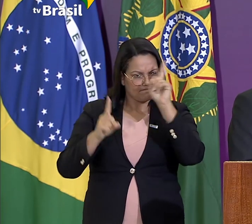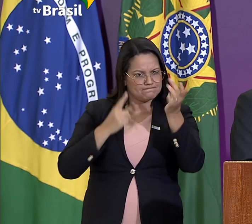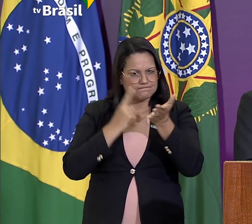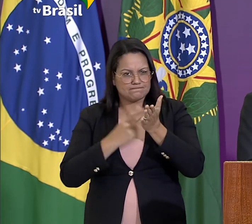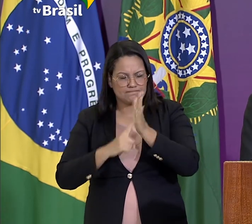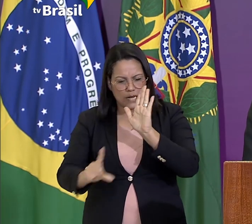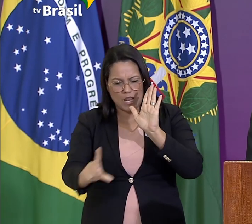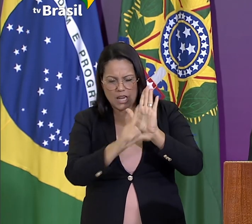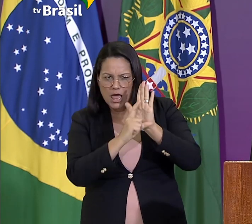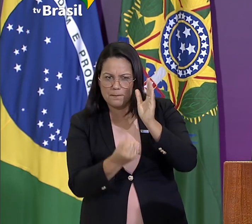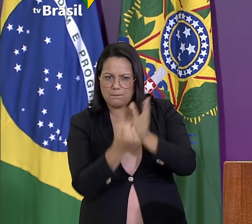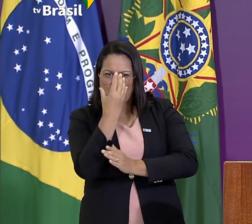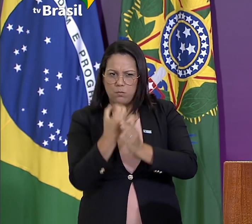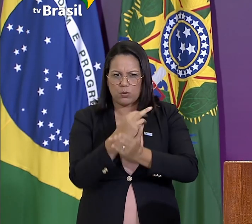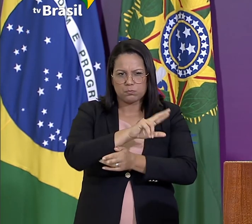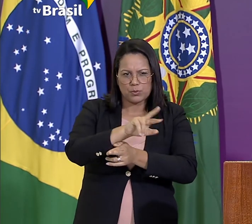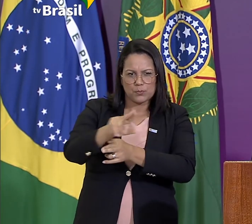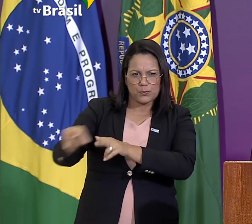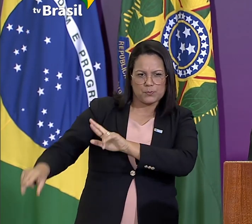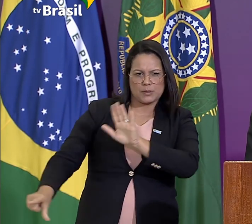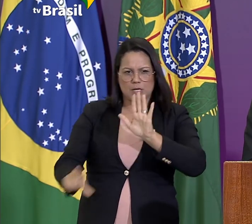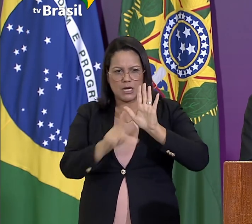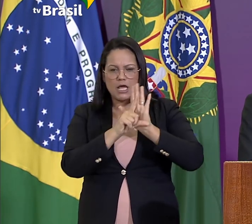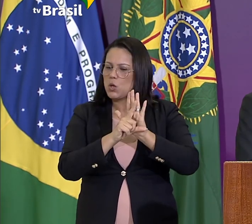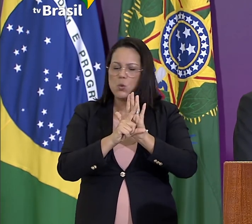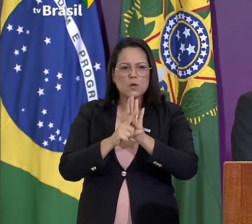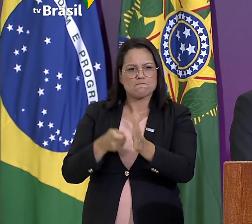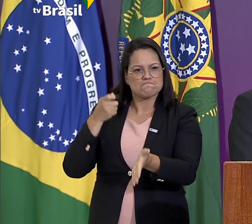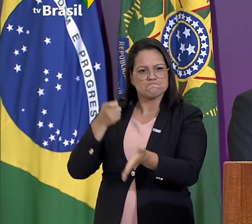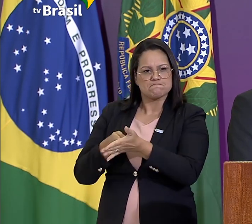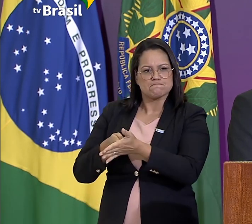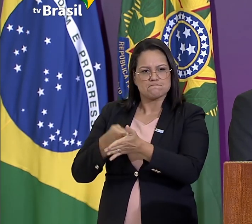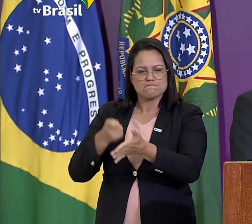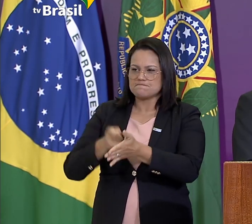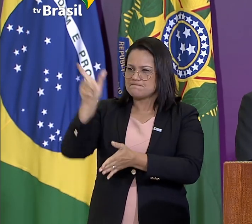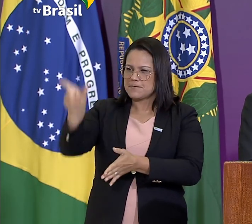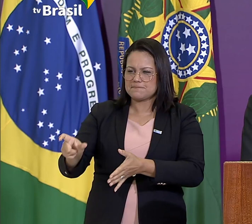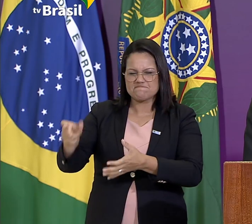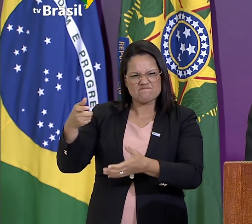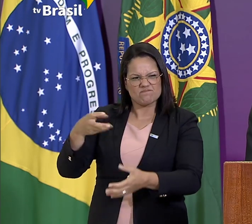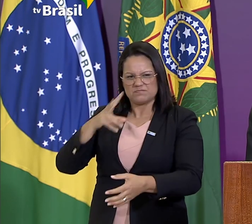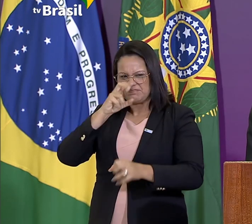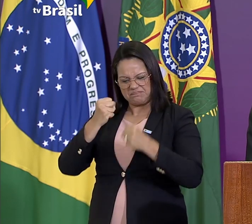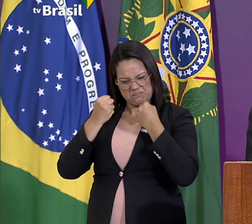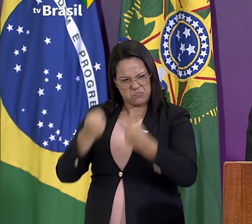leis que os façam sentir,